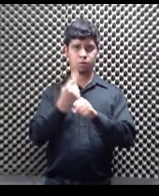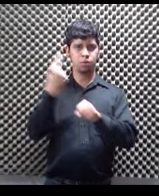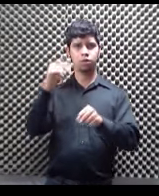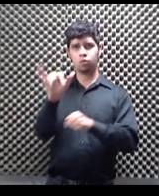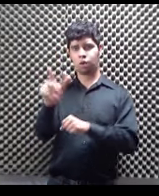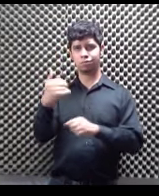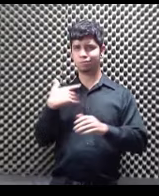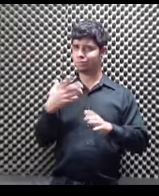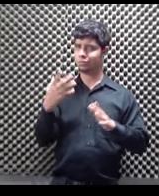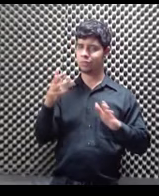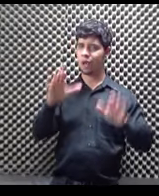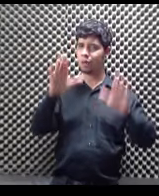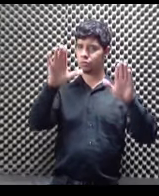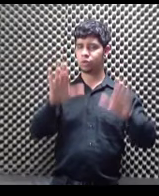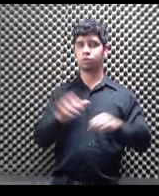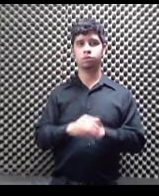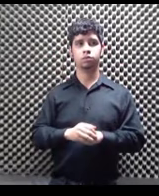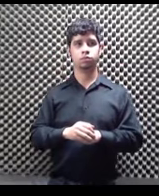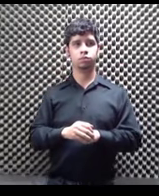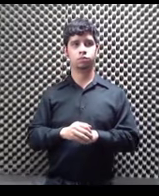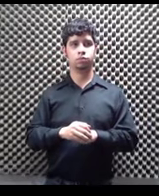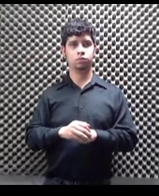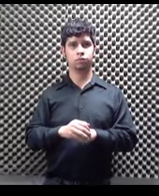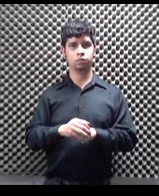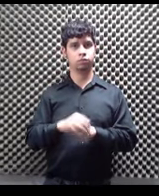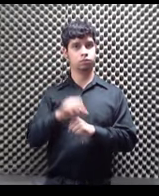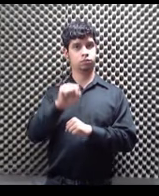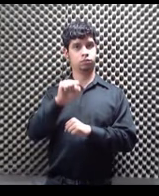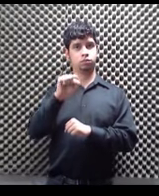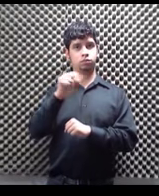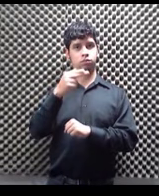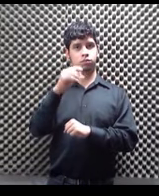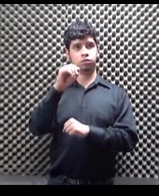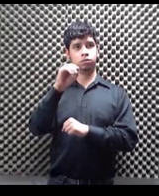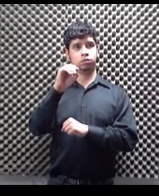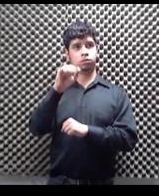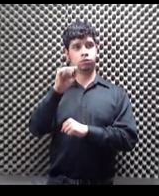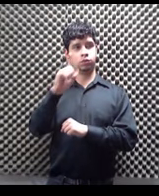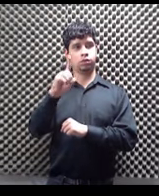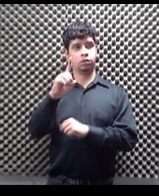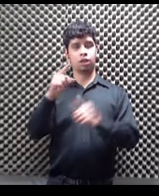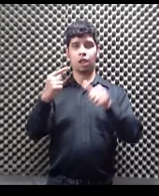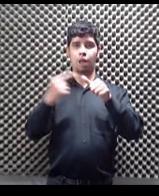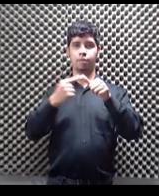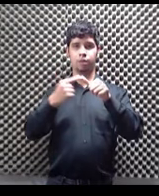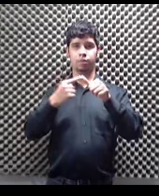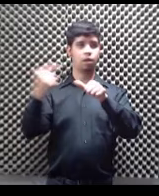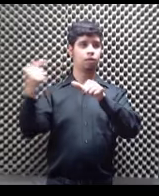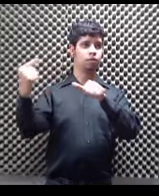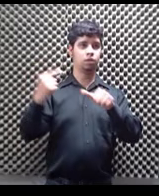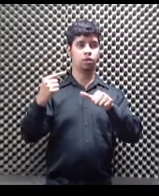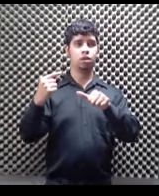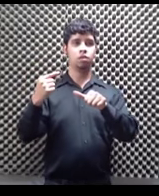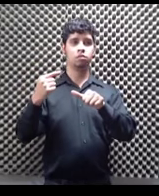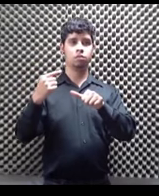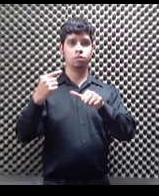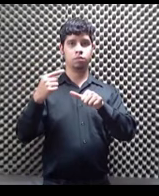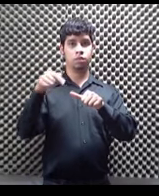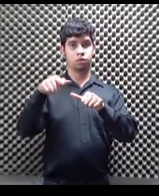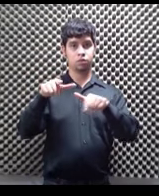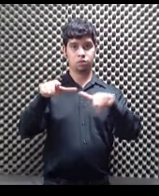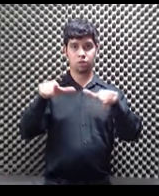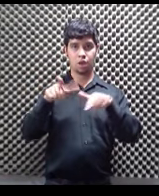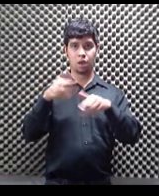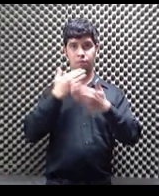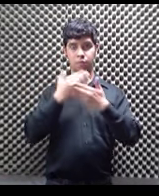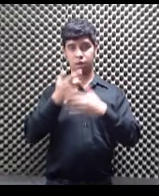una también excelente. Sí. De Chad. Sí, es esta es la primera vez yo creo que traemos de Chad. Pues que Chad, Chad de serie es